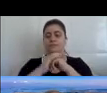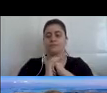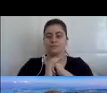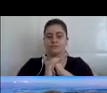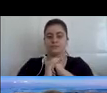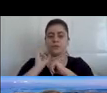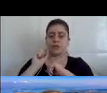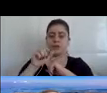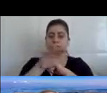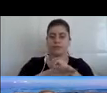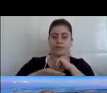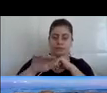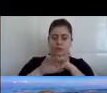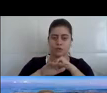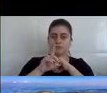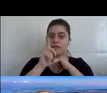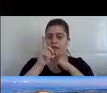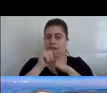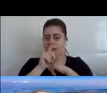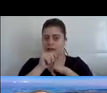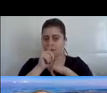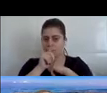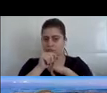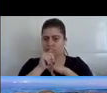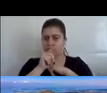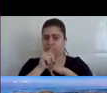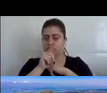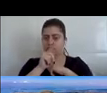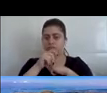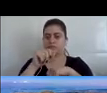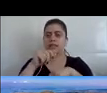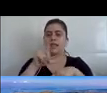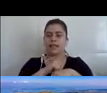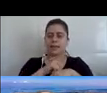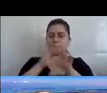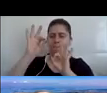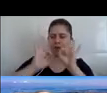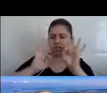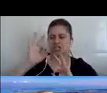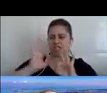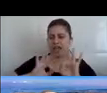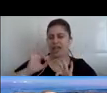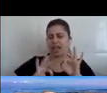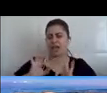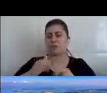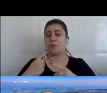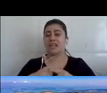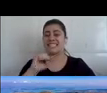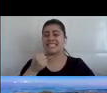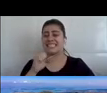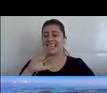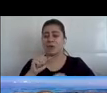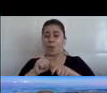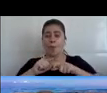território sensível à água, onde a gente traz o desenho urbano sensível à água, baseado muito na questão da seca